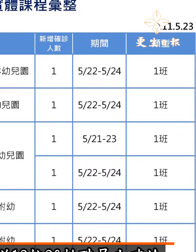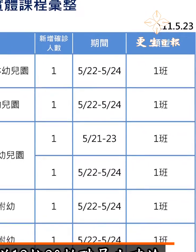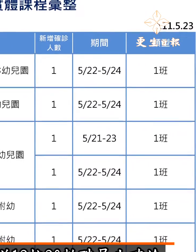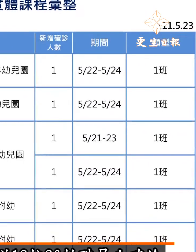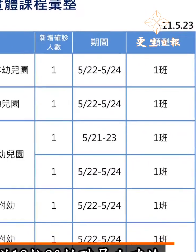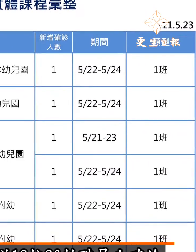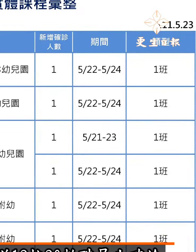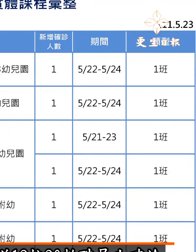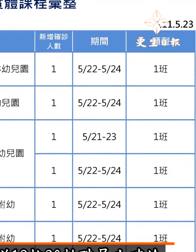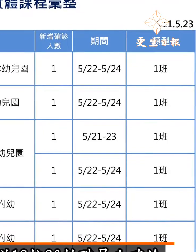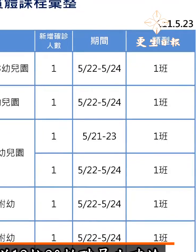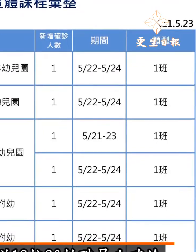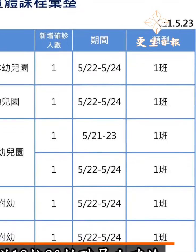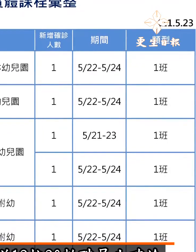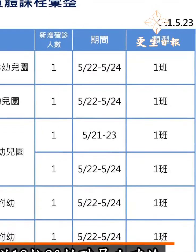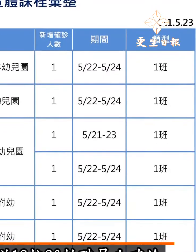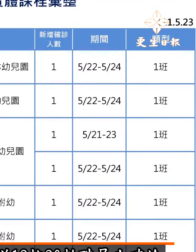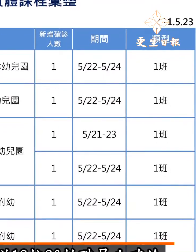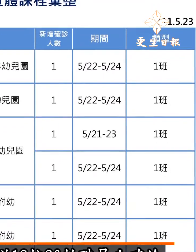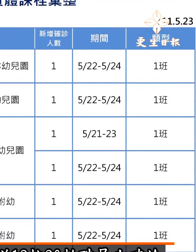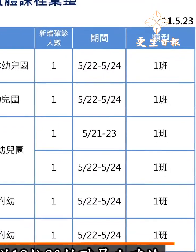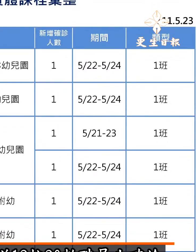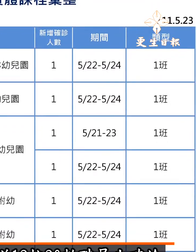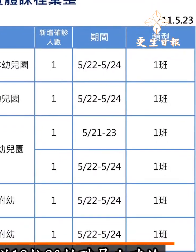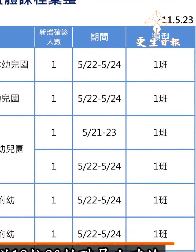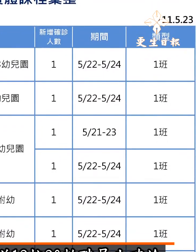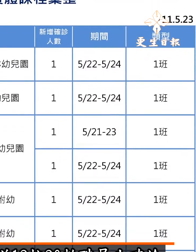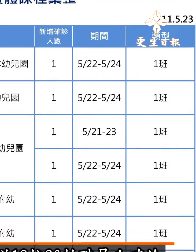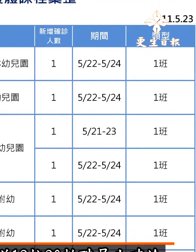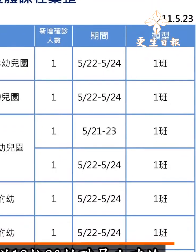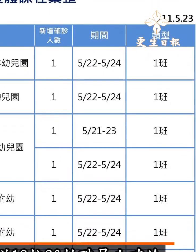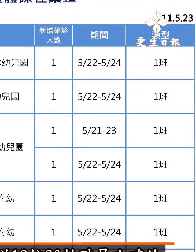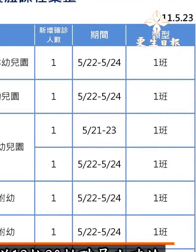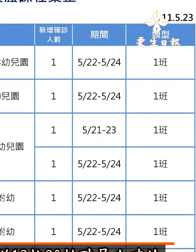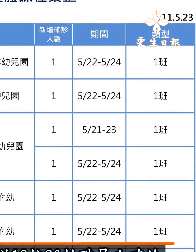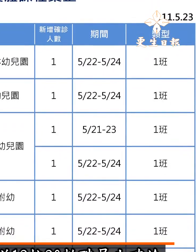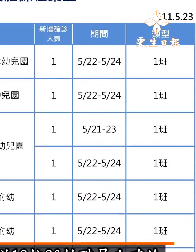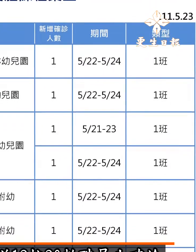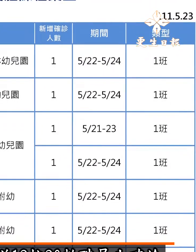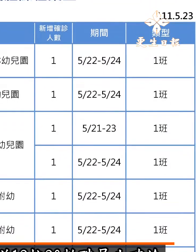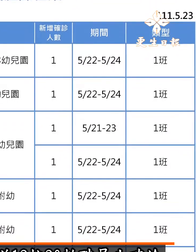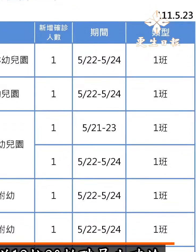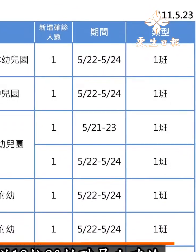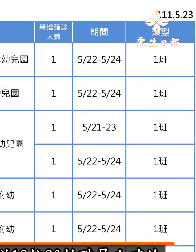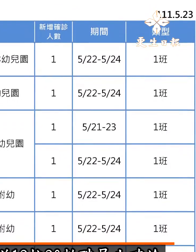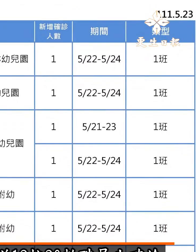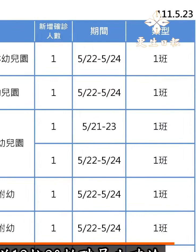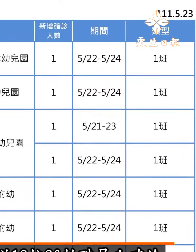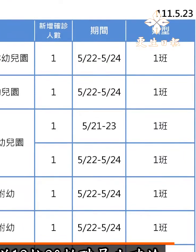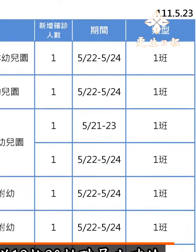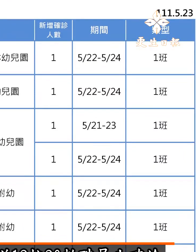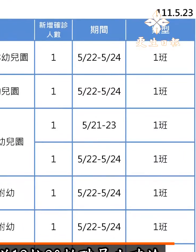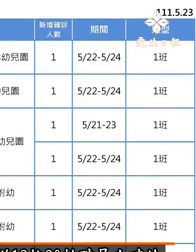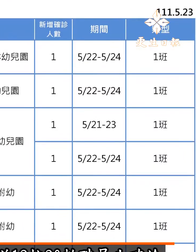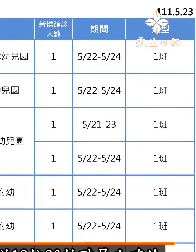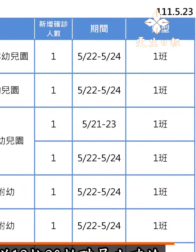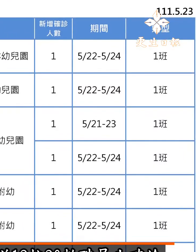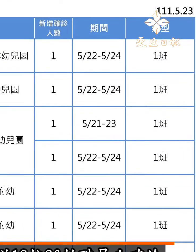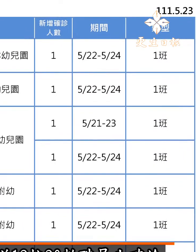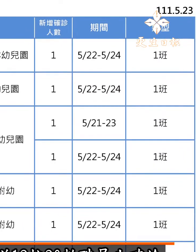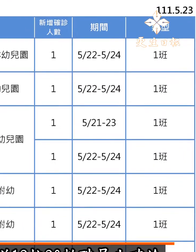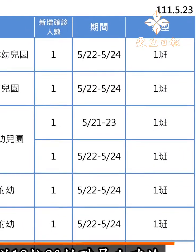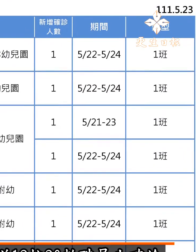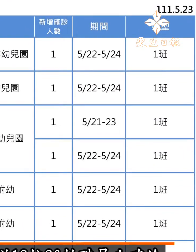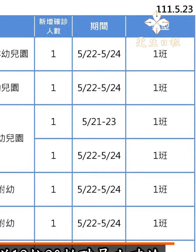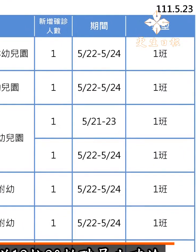那属于这一类的情形，今天全县总共有12所学校。在国中端的部分呢，包含